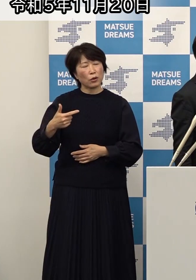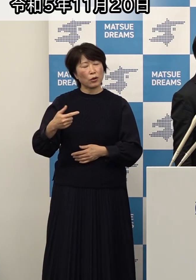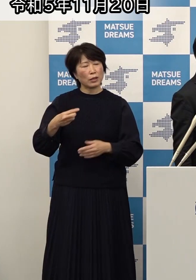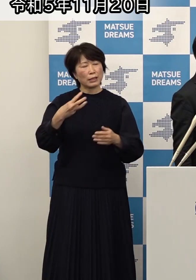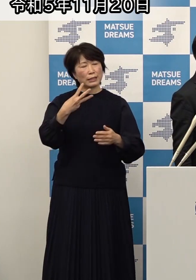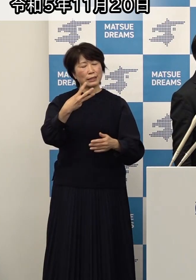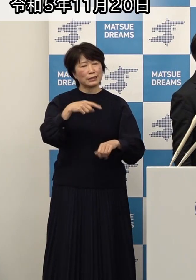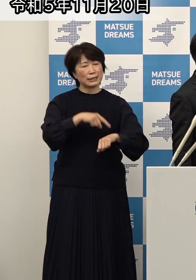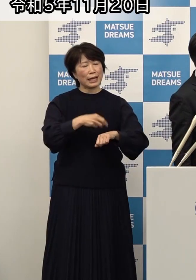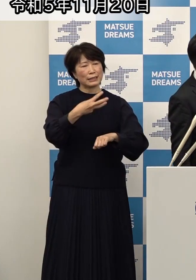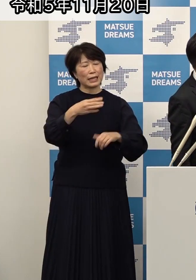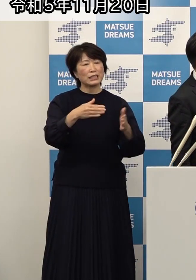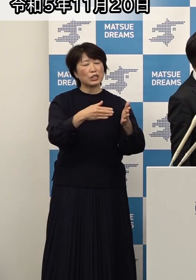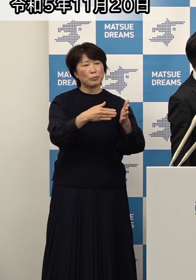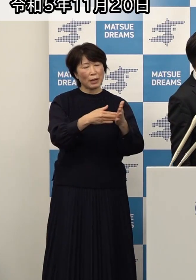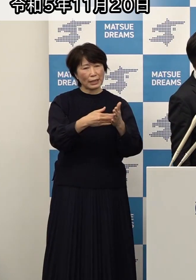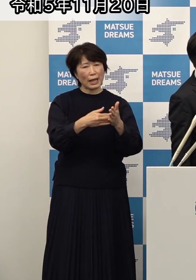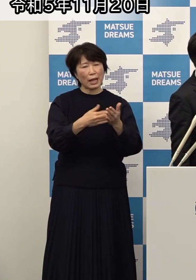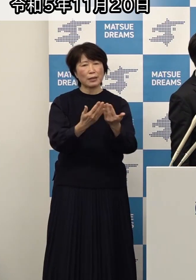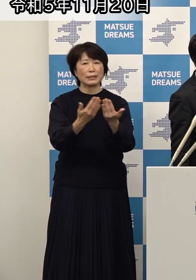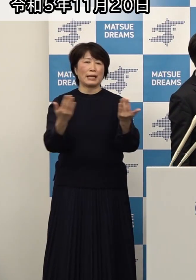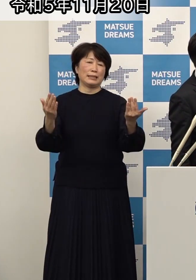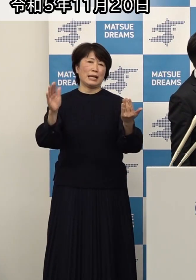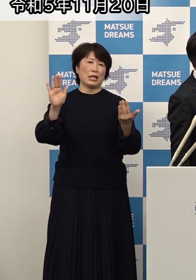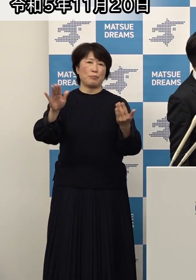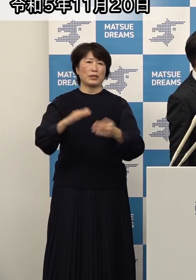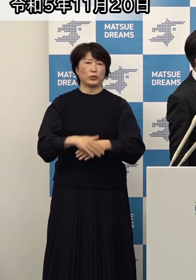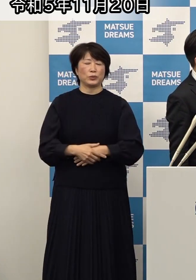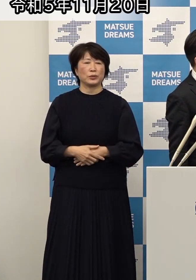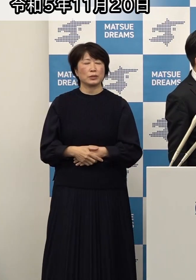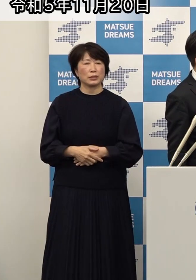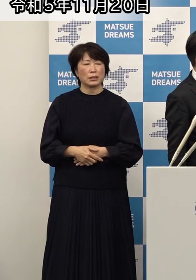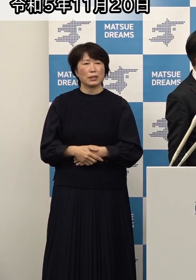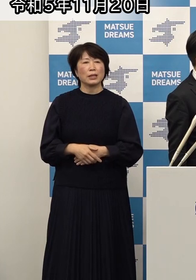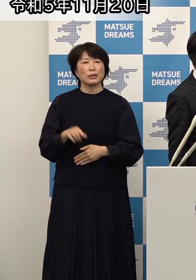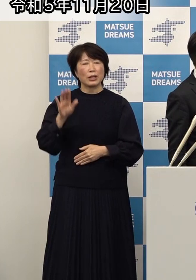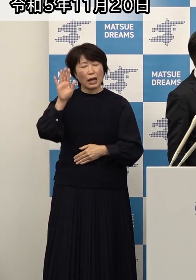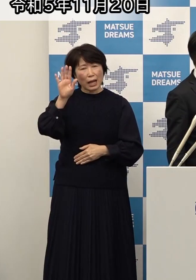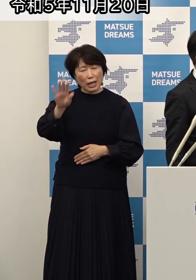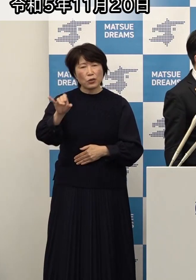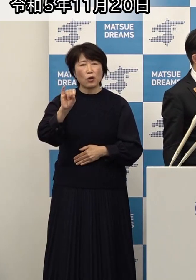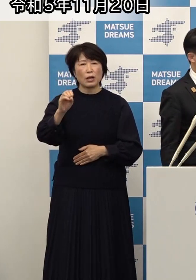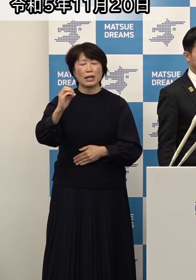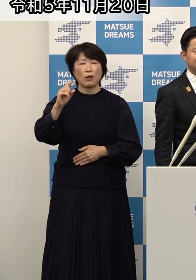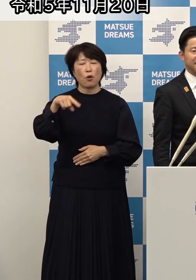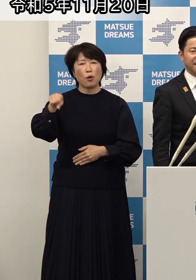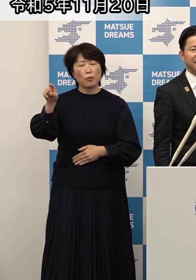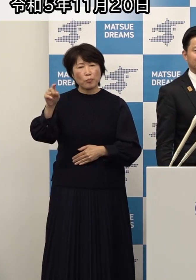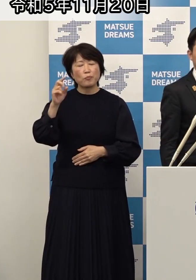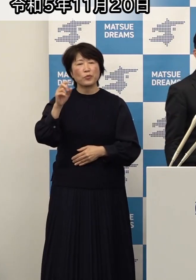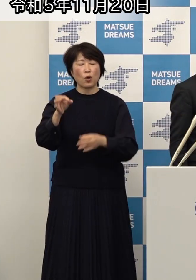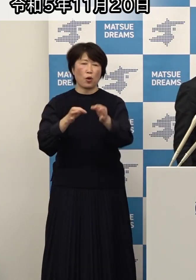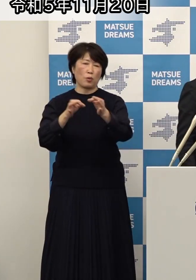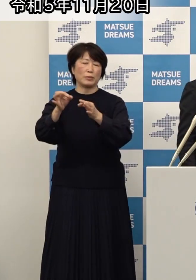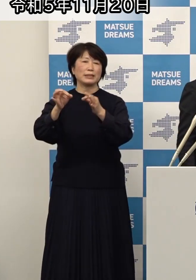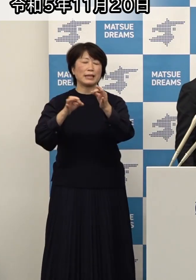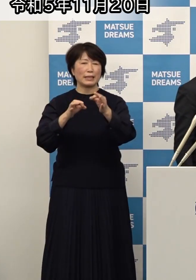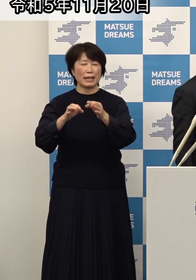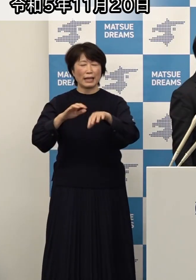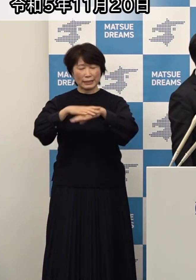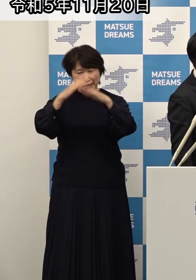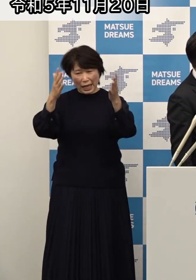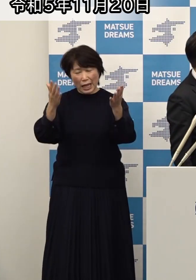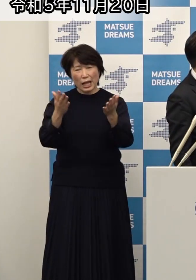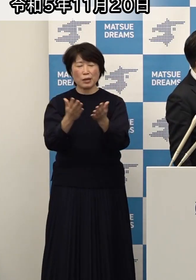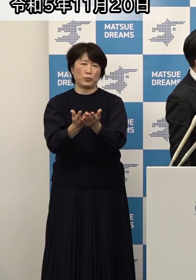でしております。でその後、来年1月にはイオン松江においてですね、全応募作品も展示させていただく予定としております